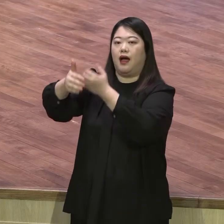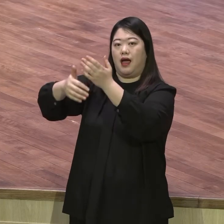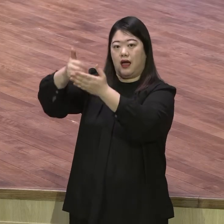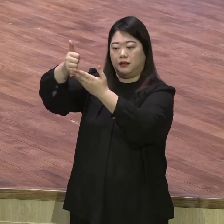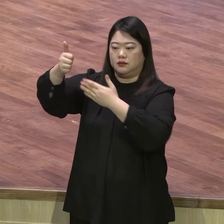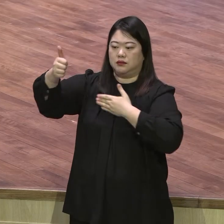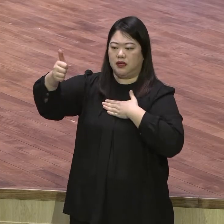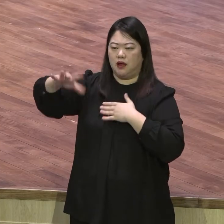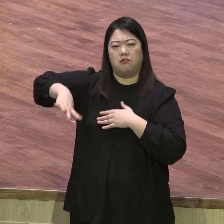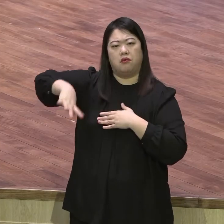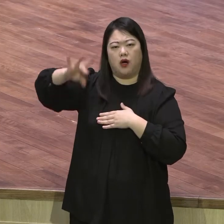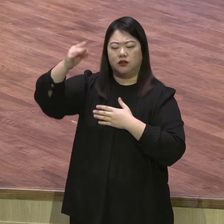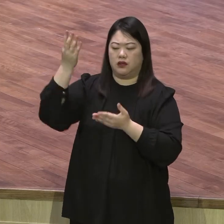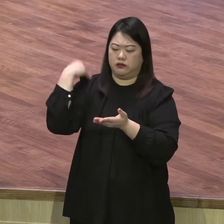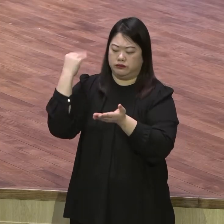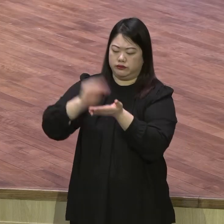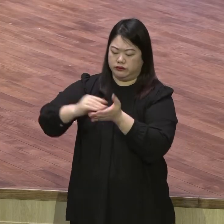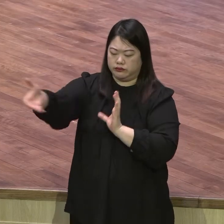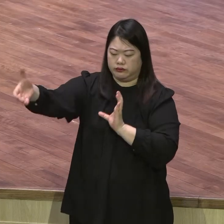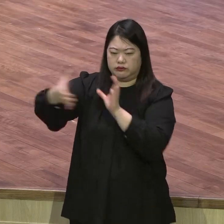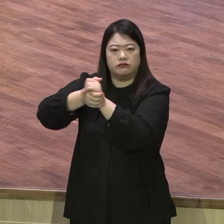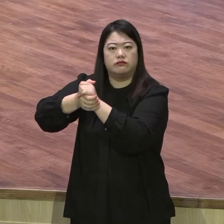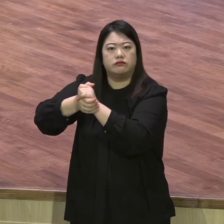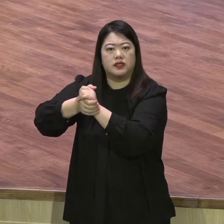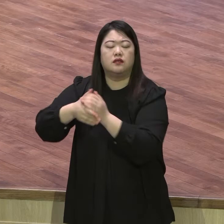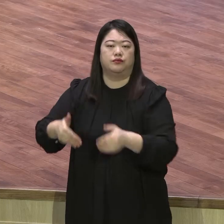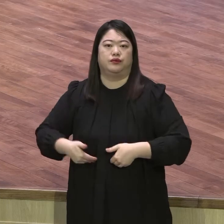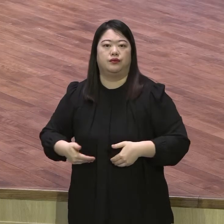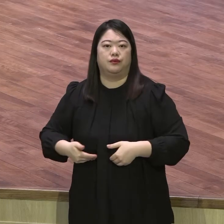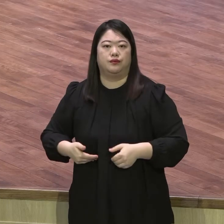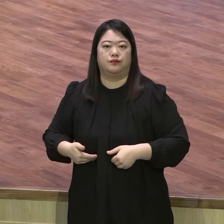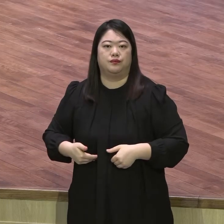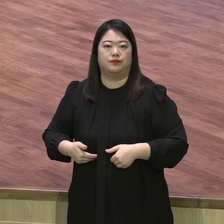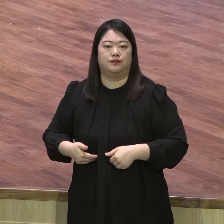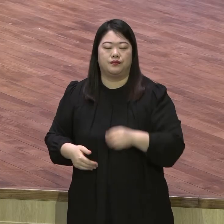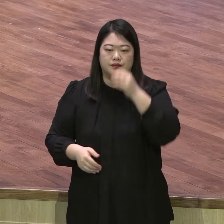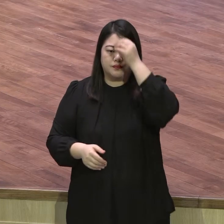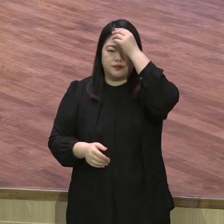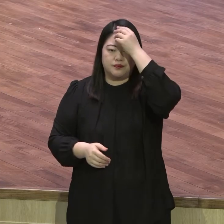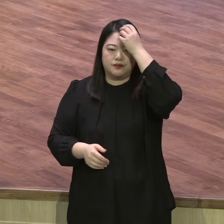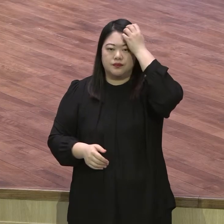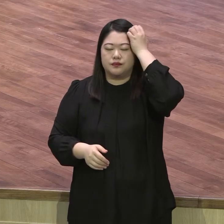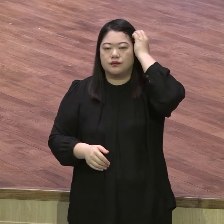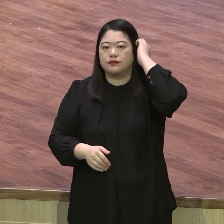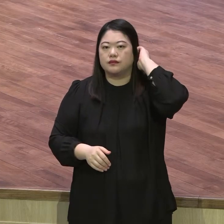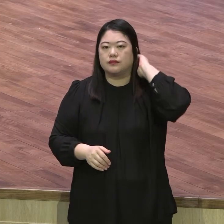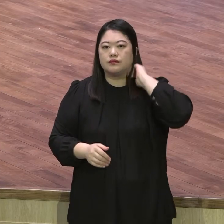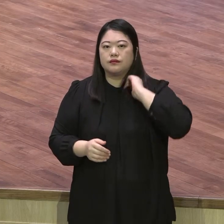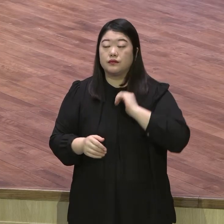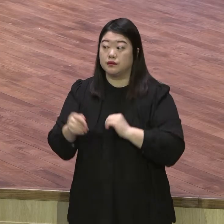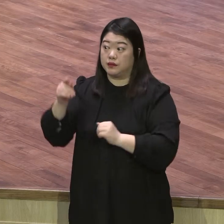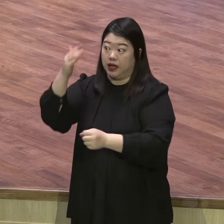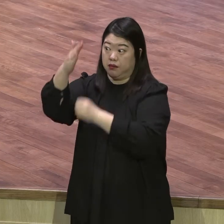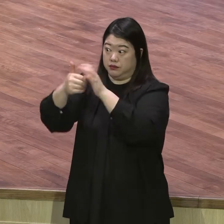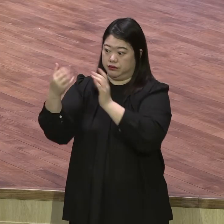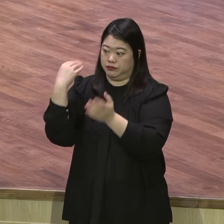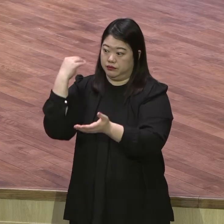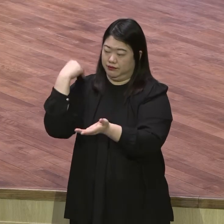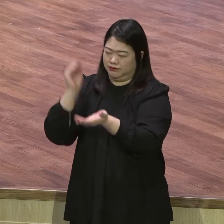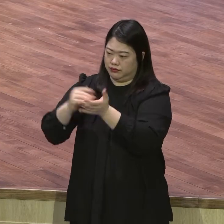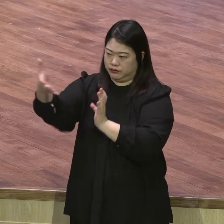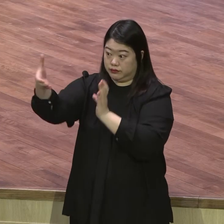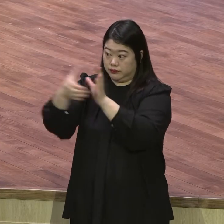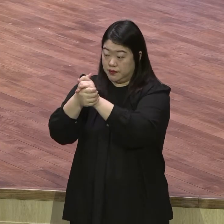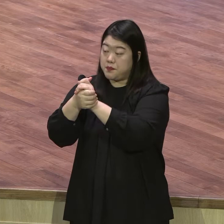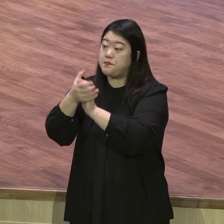뭐냐? 하나님과의 화해, 하나님과의 만남. 이게 구속사의 핵심입니다. 복음의